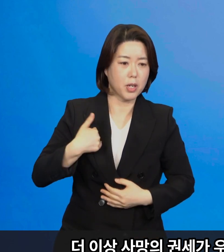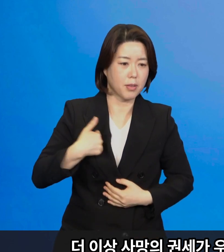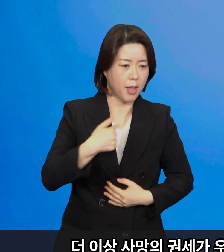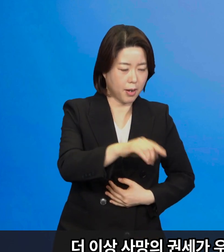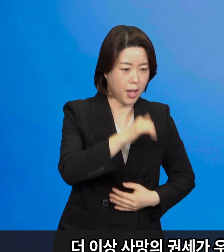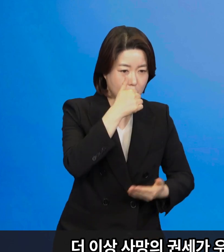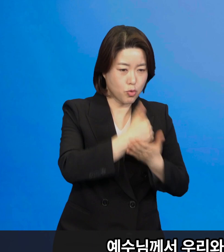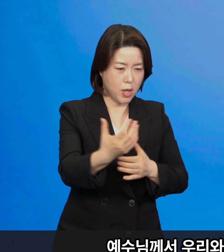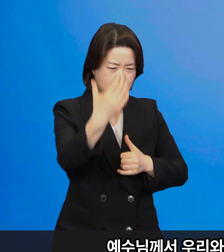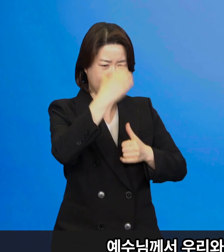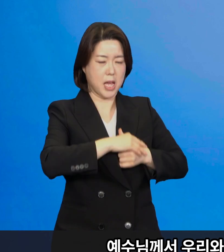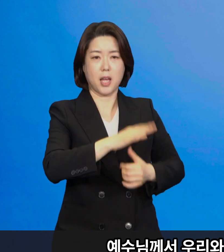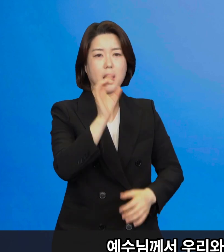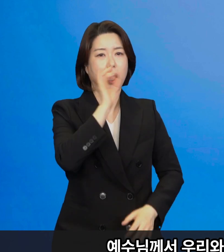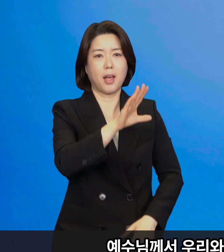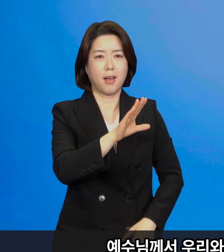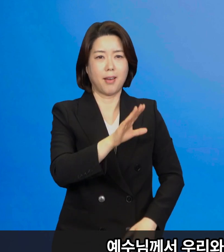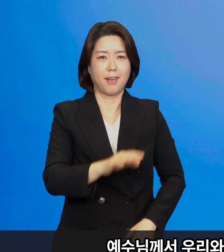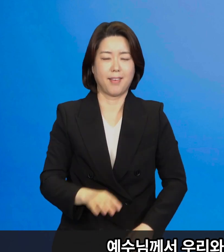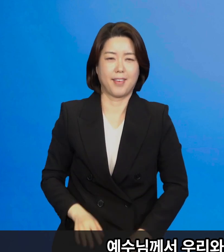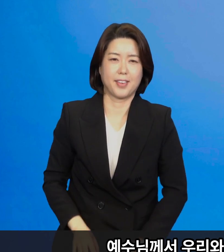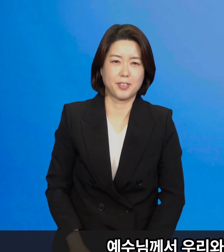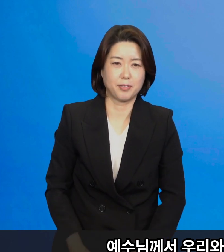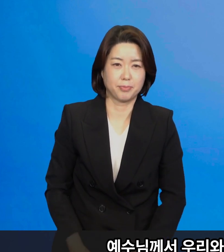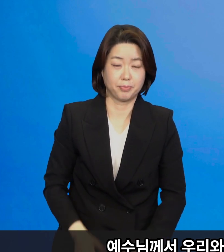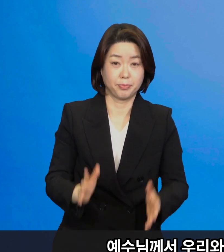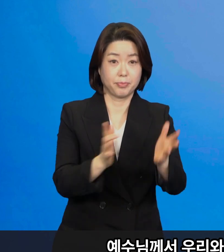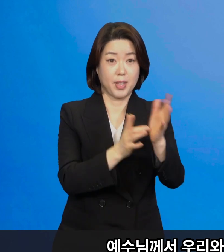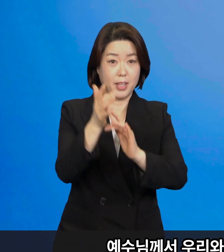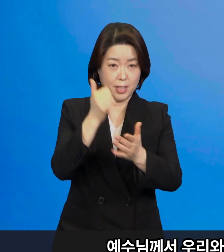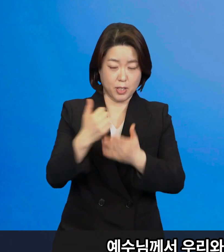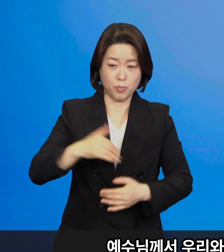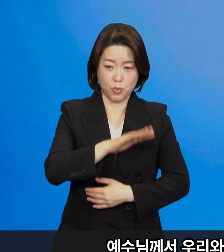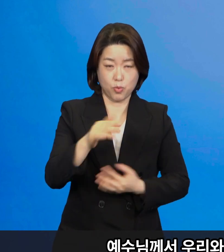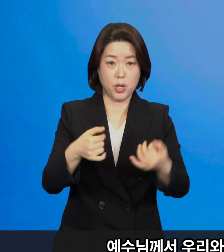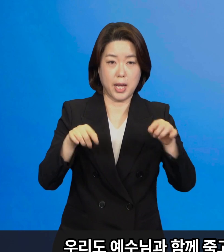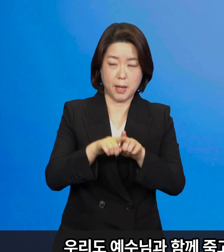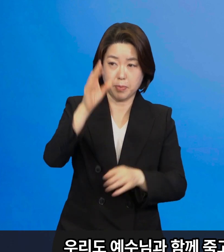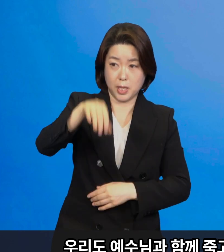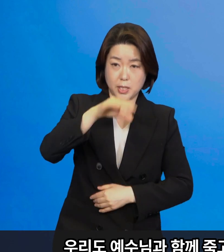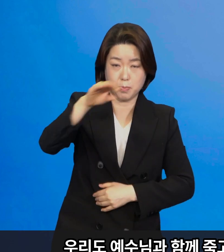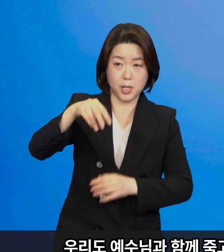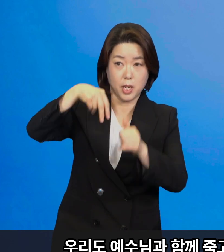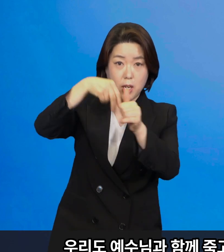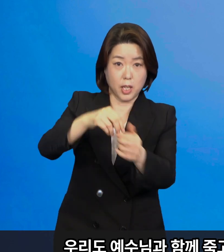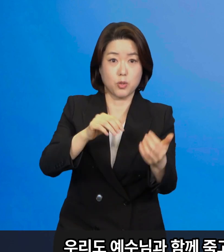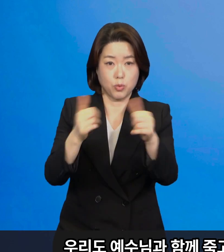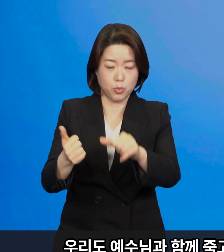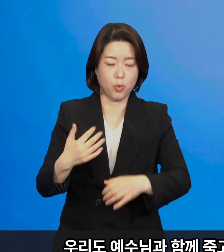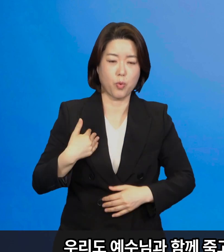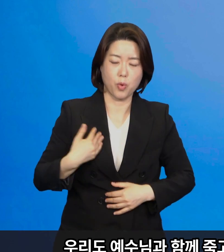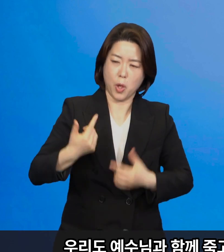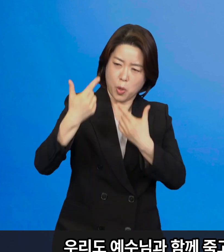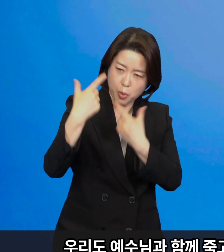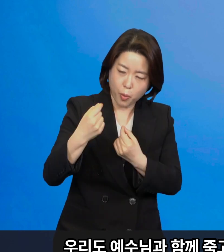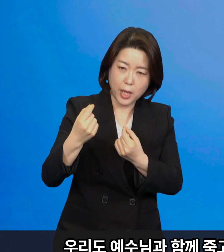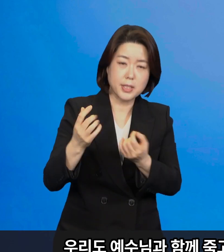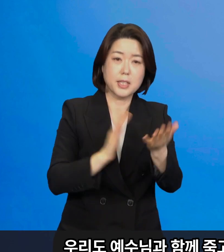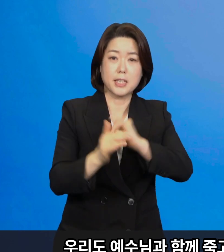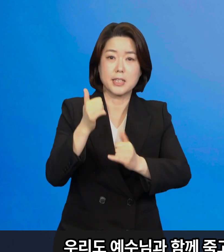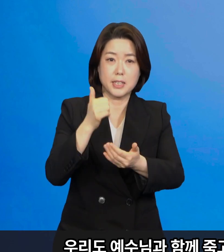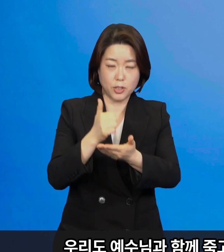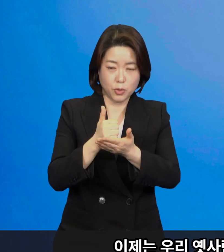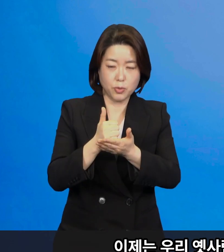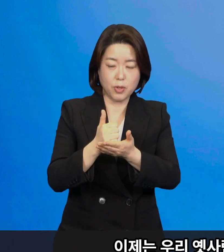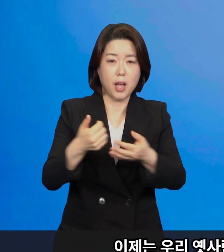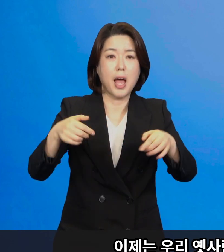것. 우리가 예수님께서 우리와 함께 십자가에서 죽고 우리도 예수님과 함께 죽고 우리 옛사람이 죽었을